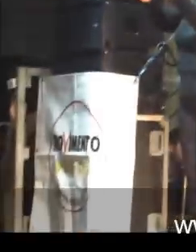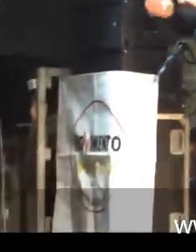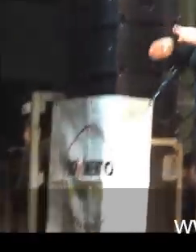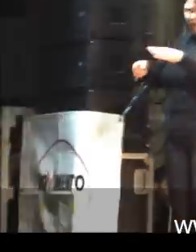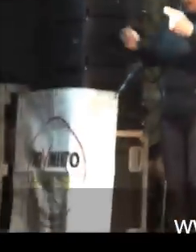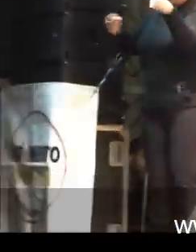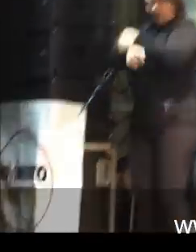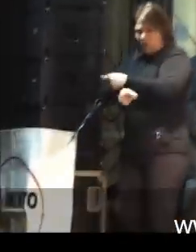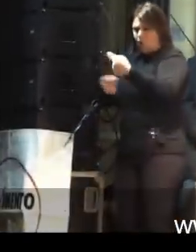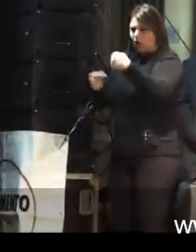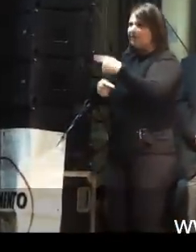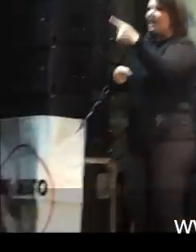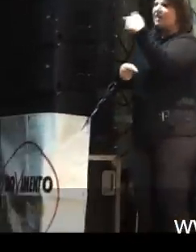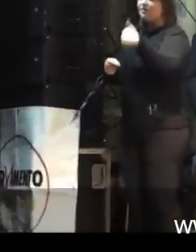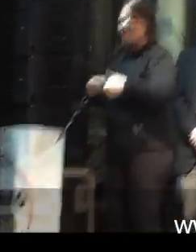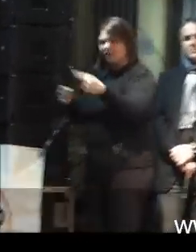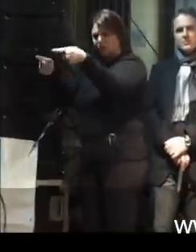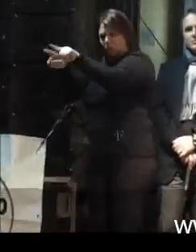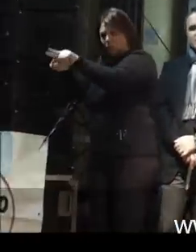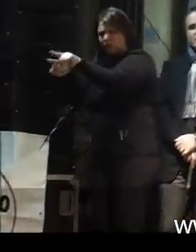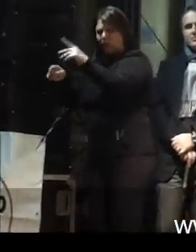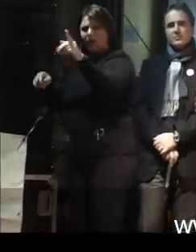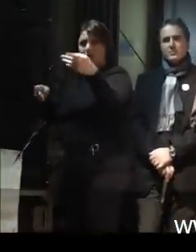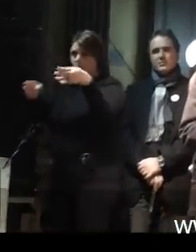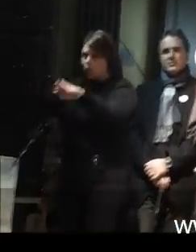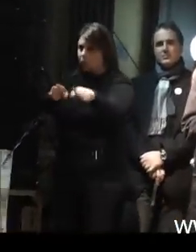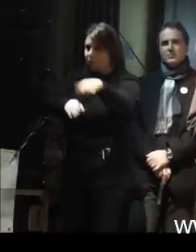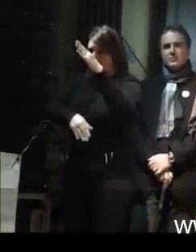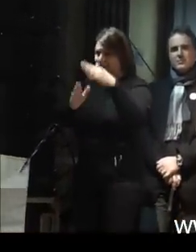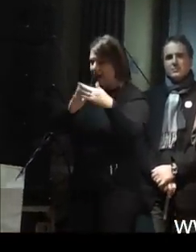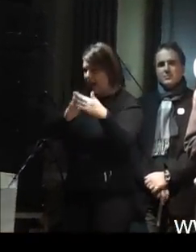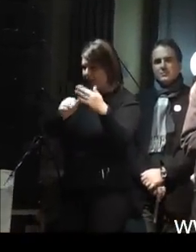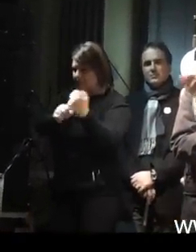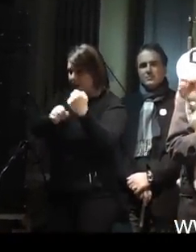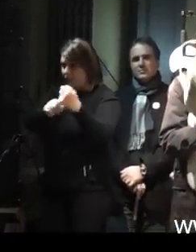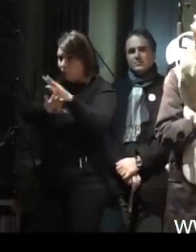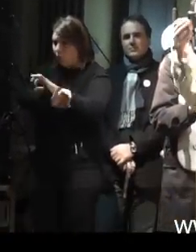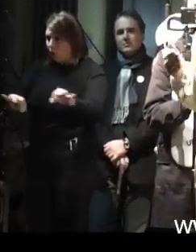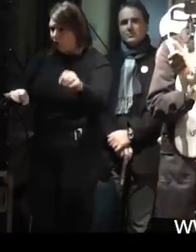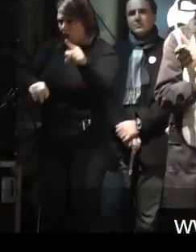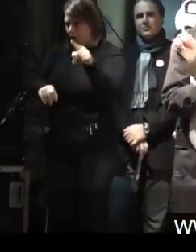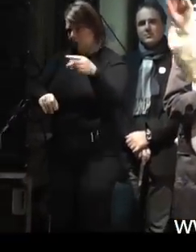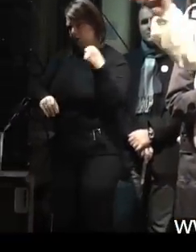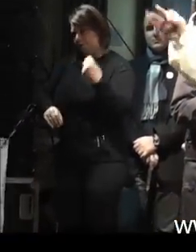fatti fuori e chiudere e mandare a casa delle persone così.